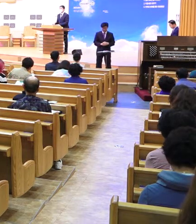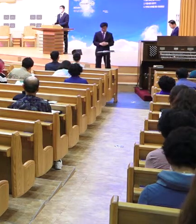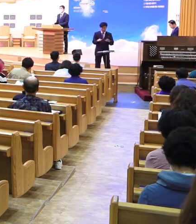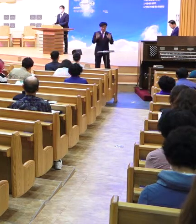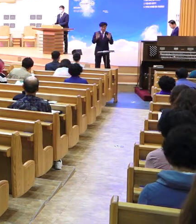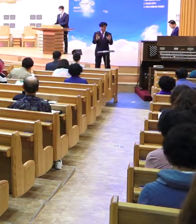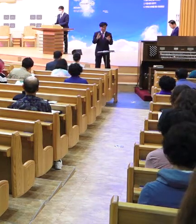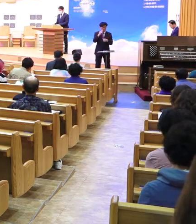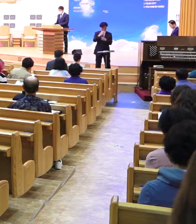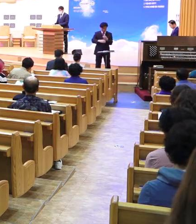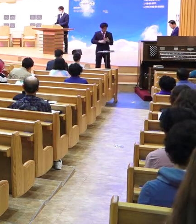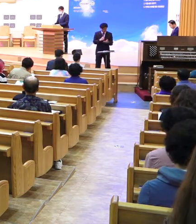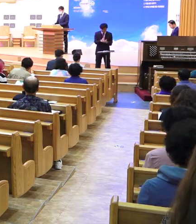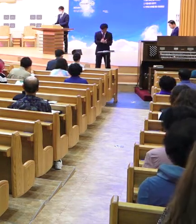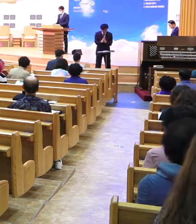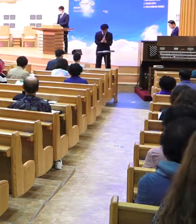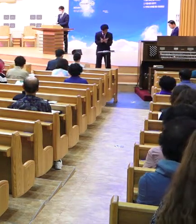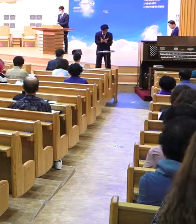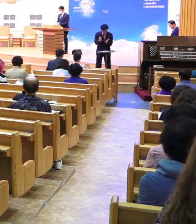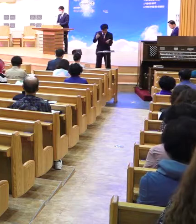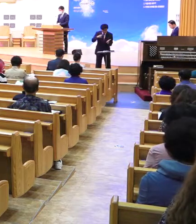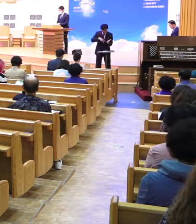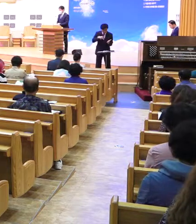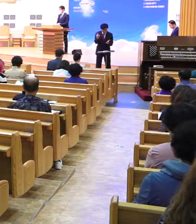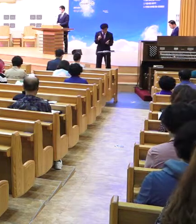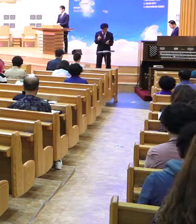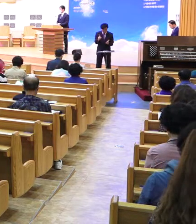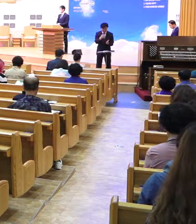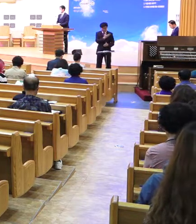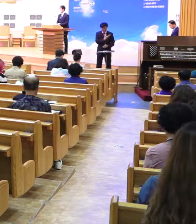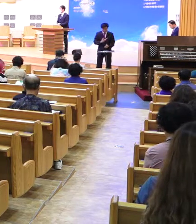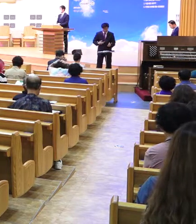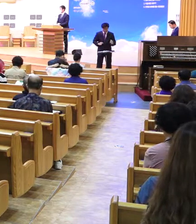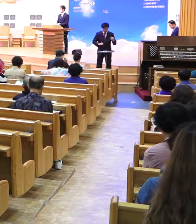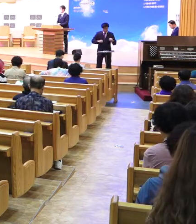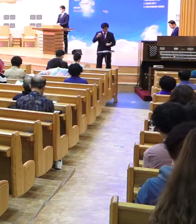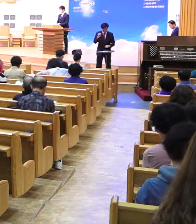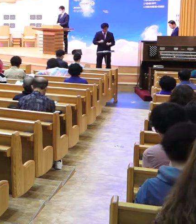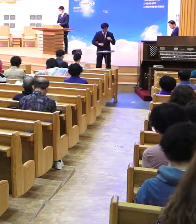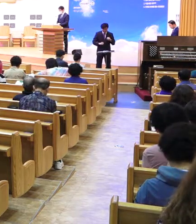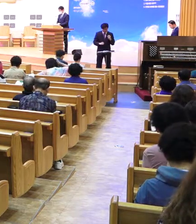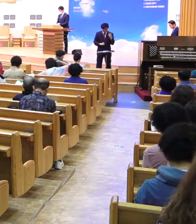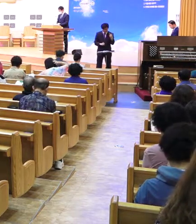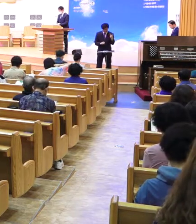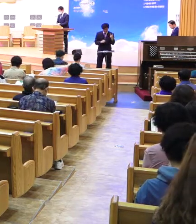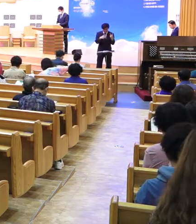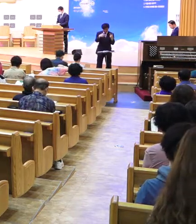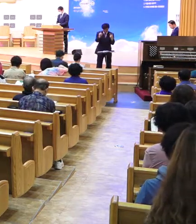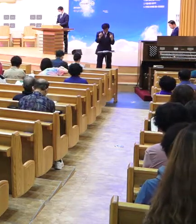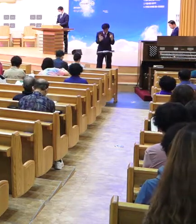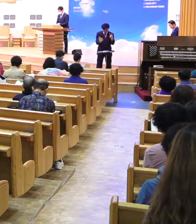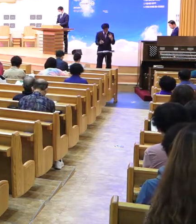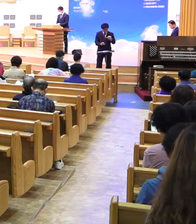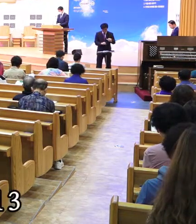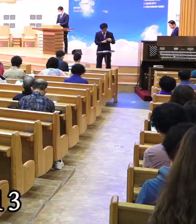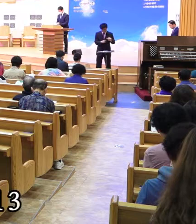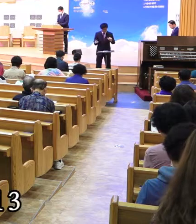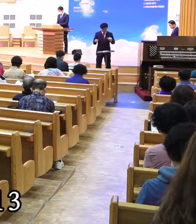오늘 우리에게 주시는 하나님의 말씀은 신약 성경 사도행전 2장 5절에서 13절까지